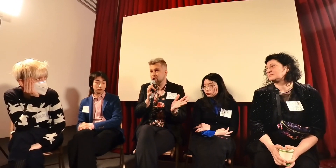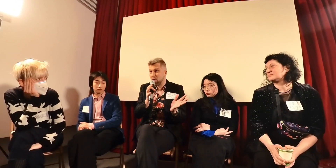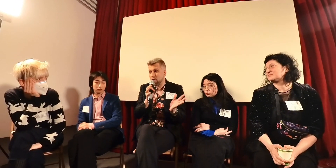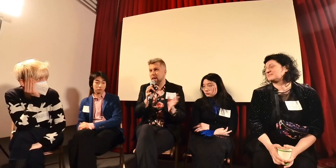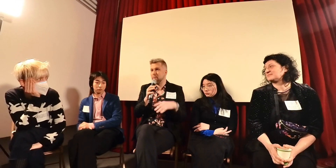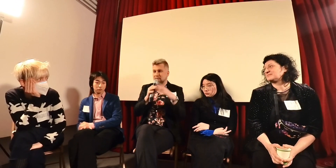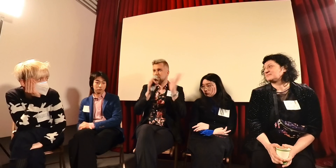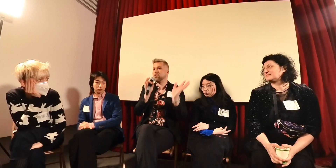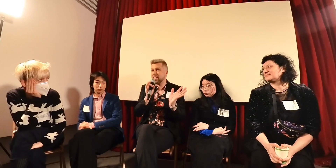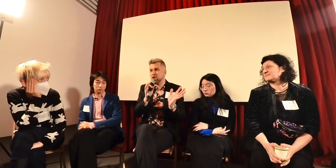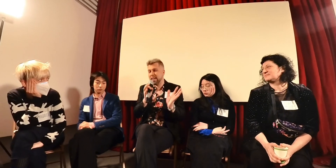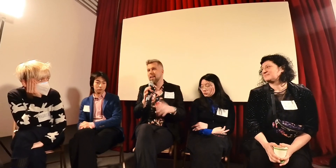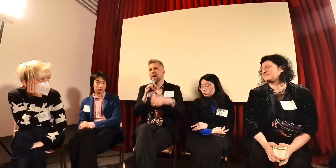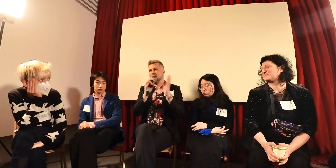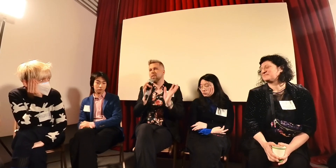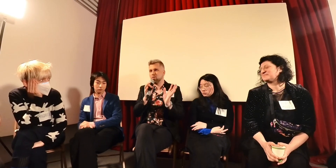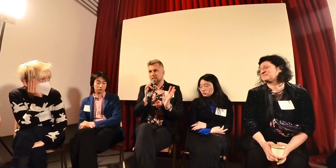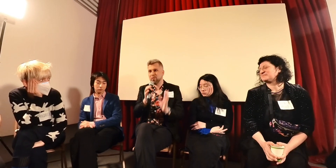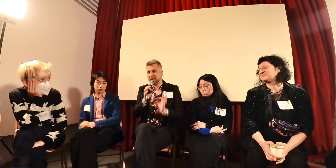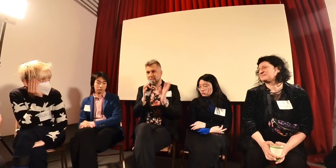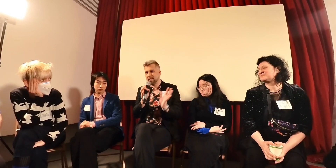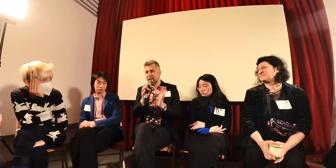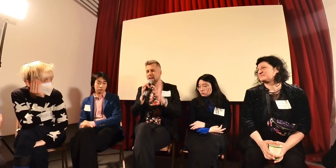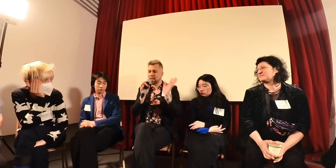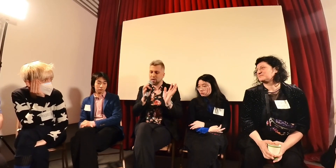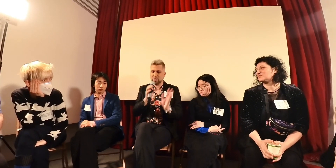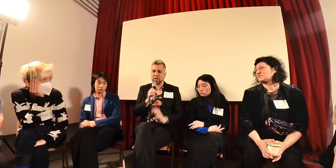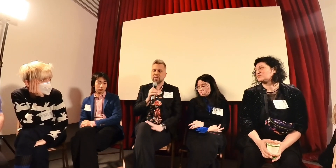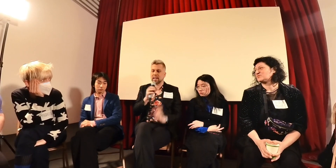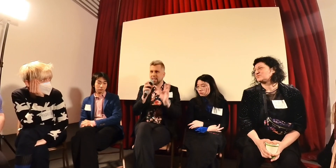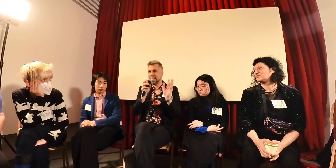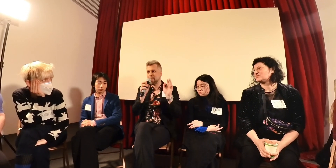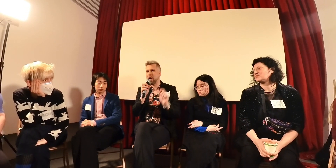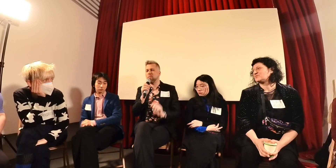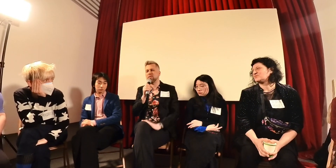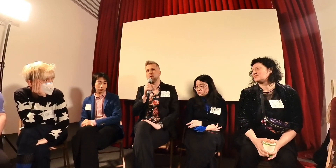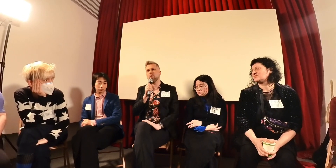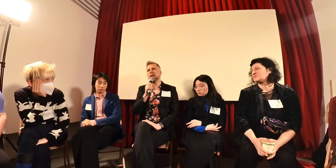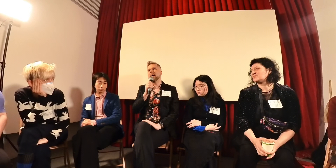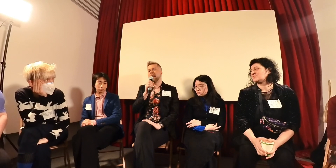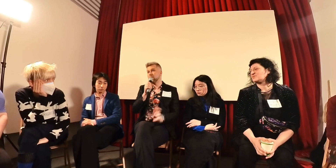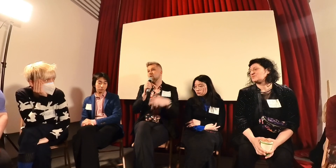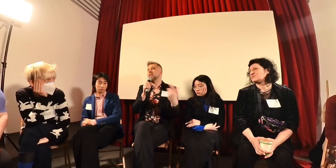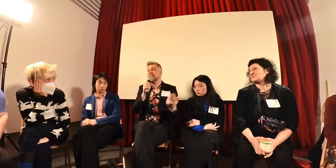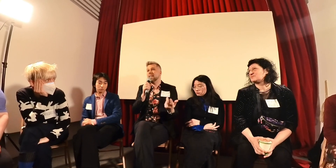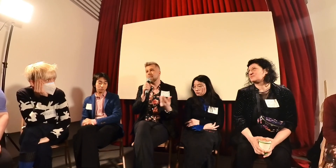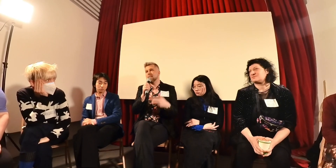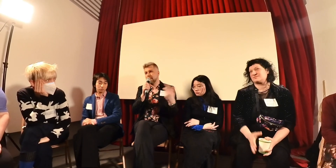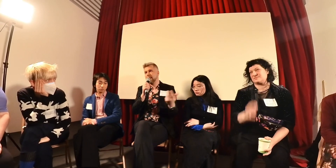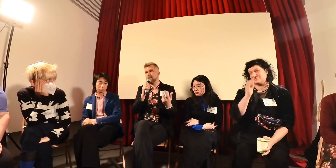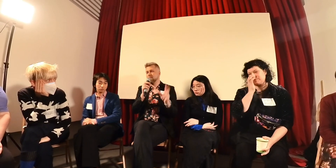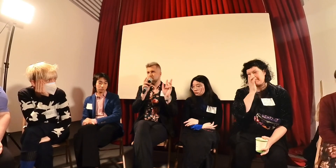reprezentují tam všechny černochy a reprezentují tam všechny ženy a reprezentují tam všechny geje a další menšiny, za které tam jakoby jsou. Na rozdíl od